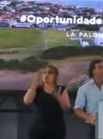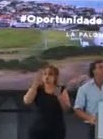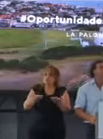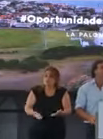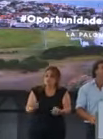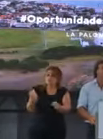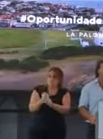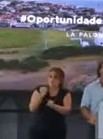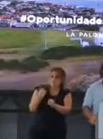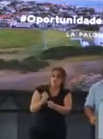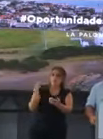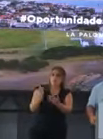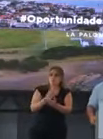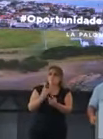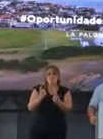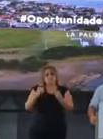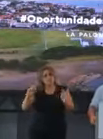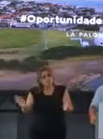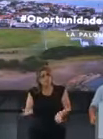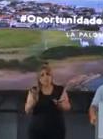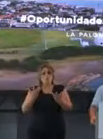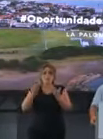que produce, necesita un estímulo.